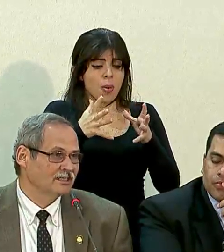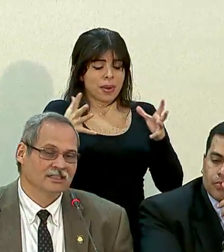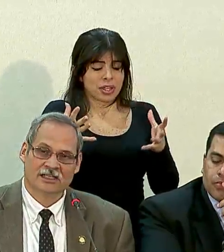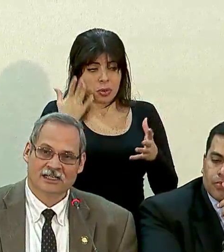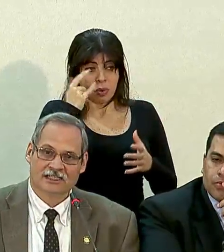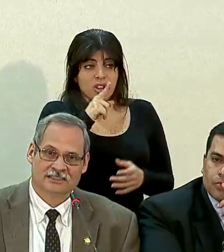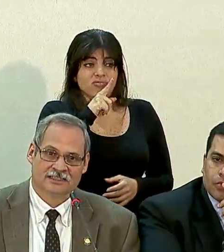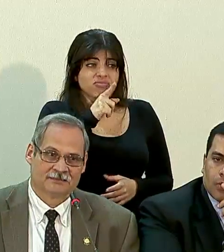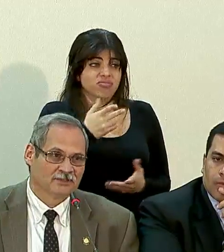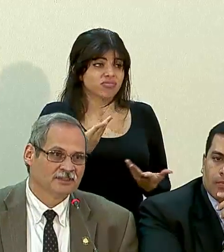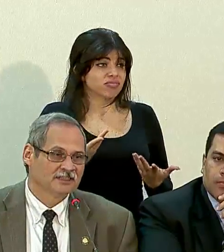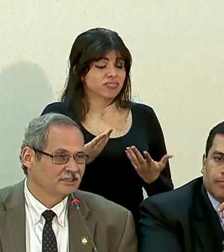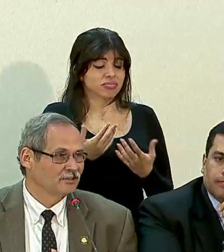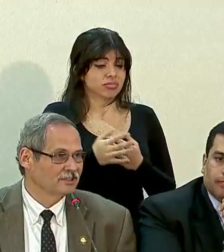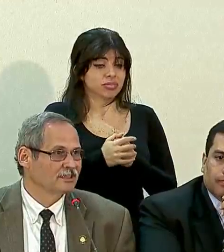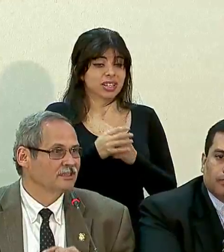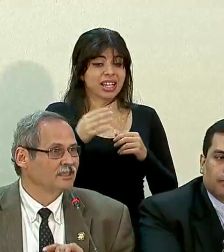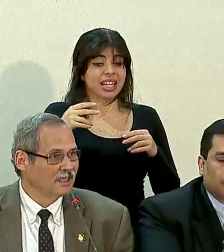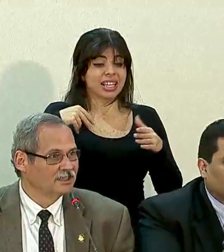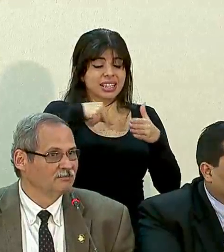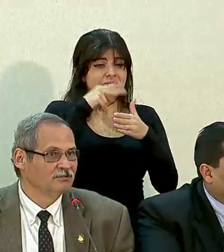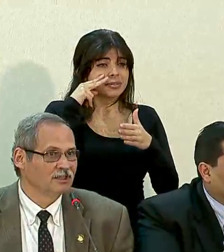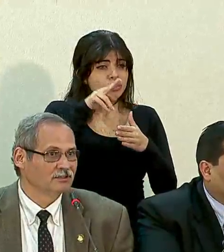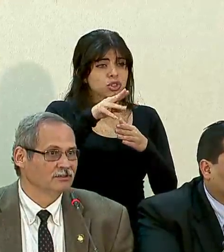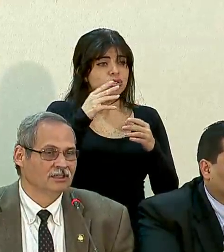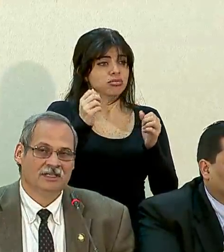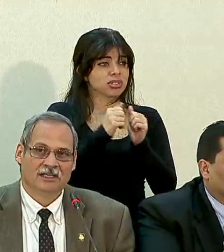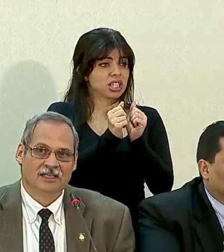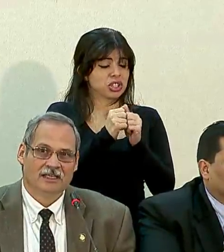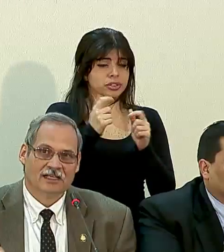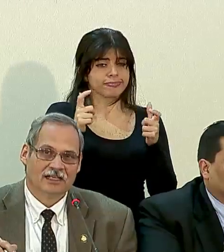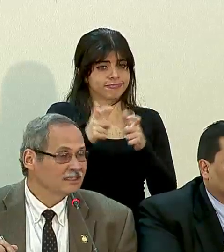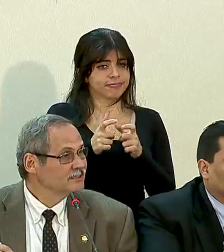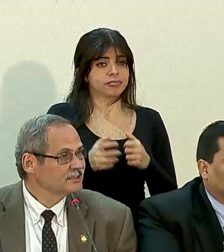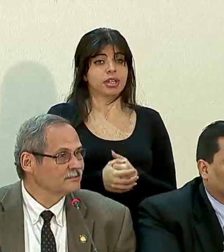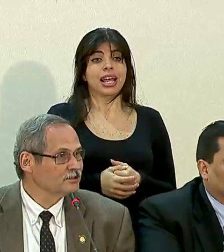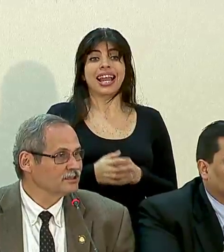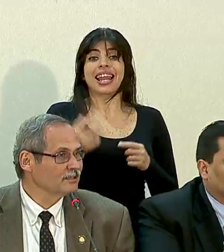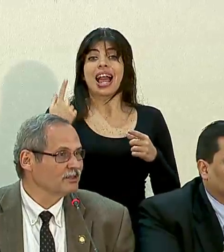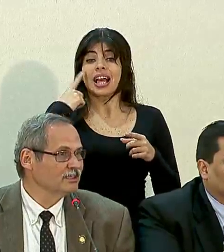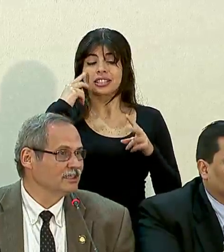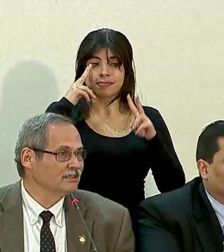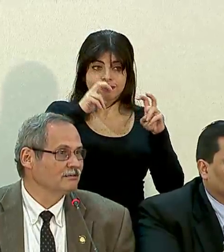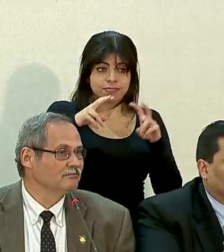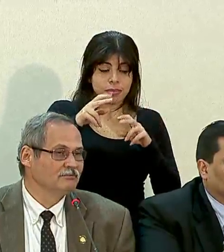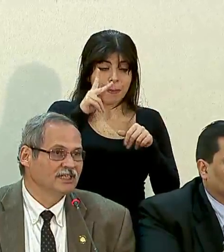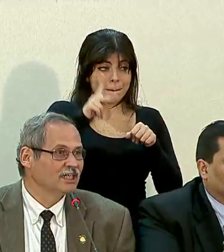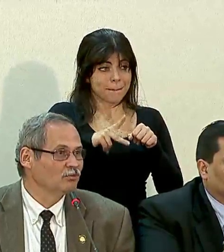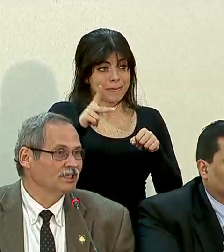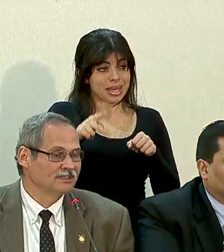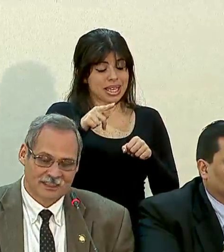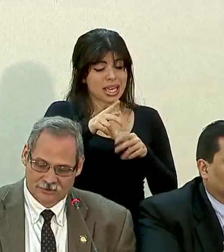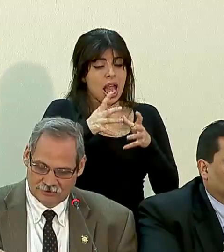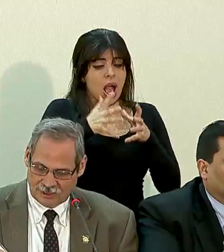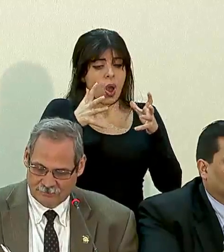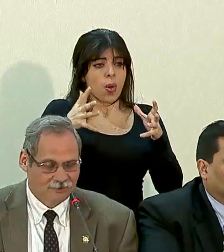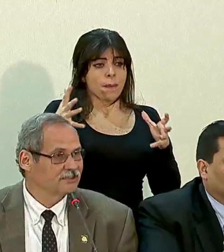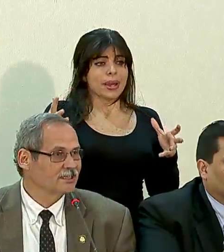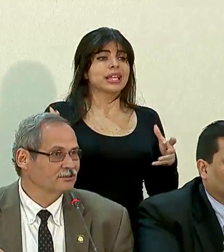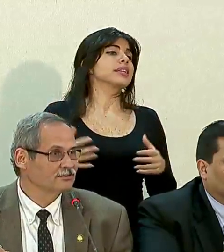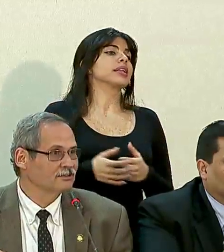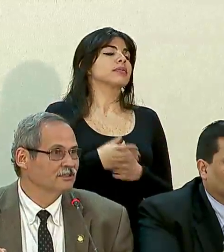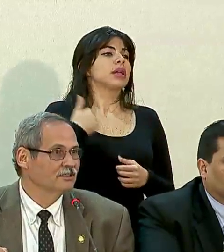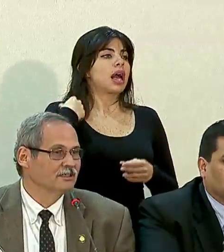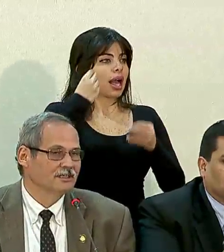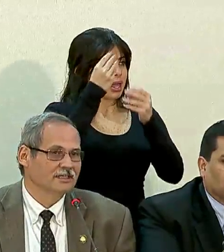en realidad las intercepciones de Chayote han disminuido. Las intercepciones de Piña vienen aumentando, tenemos